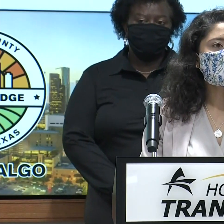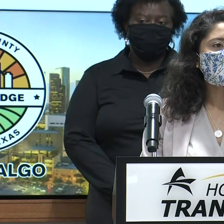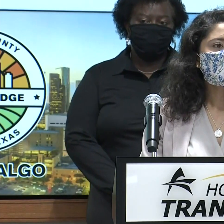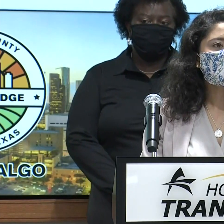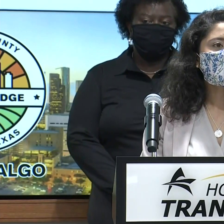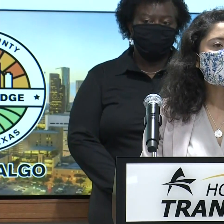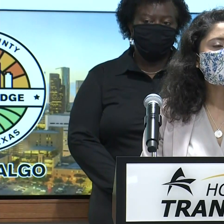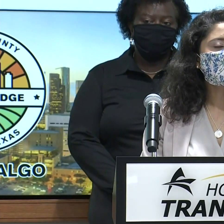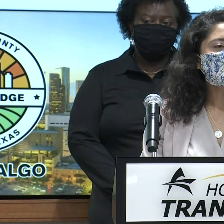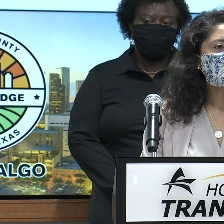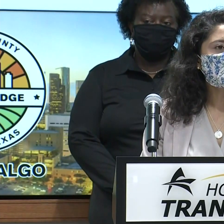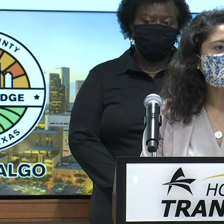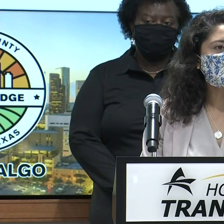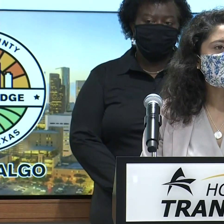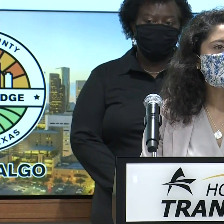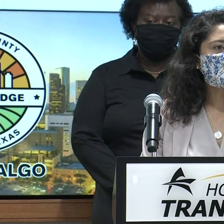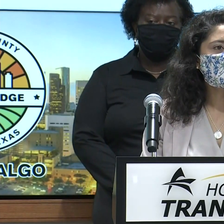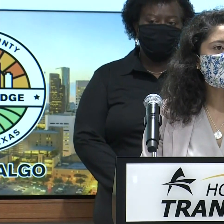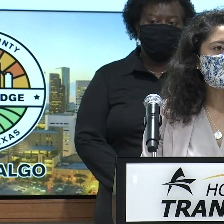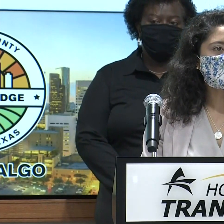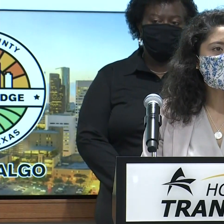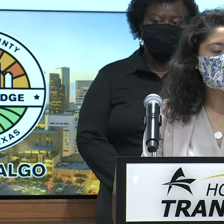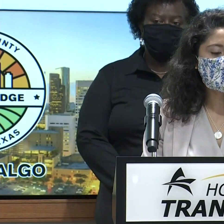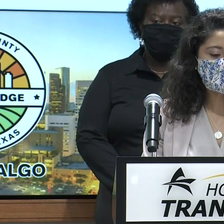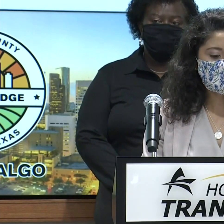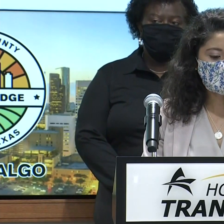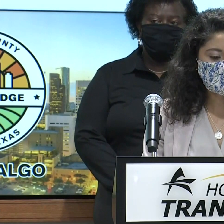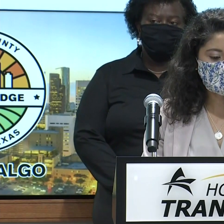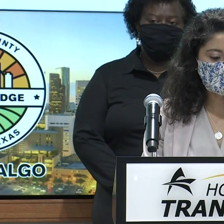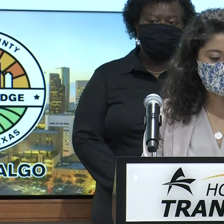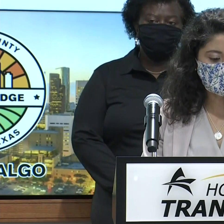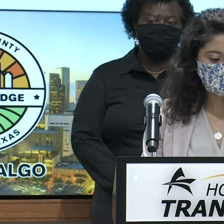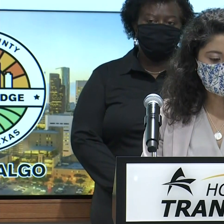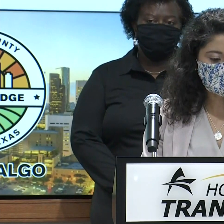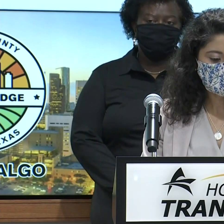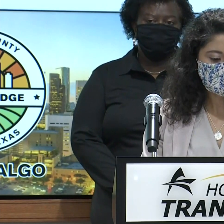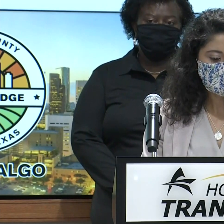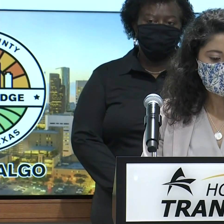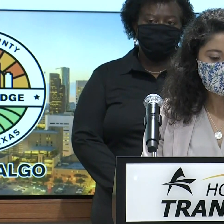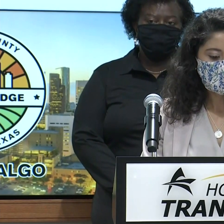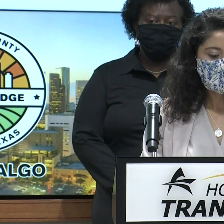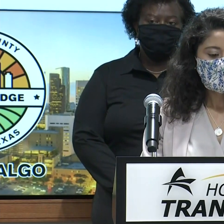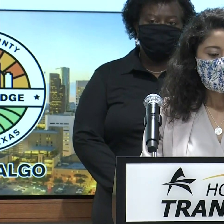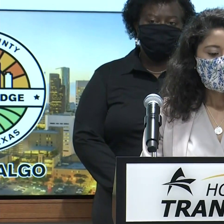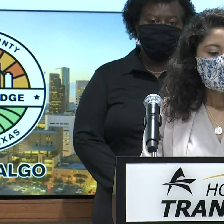al grupo de cancerígeno que se ha identificado en el área de Kashmir Gardens.